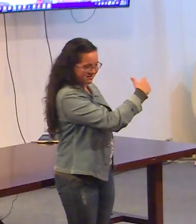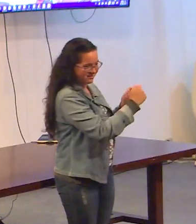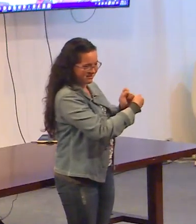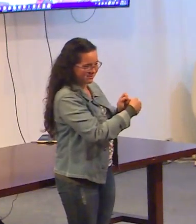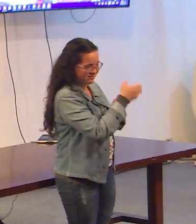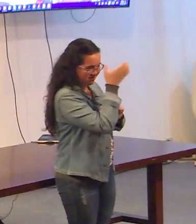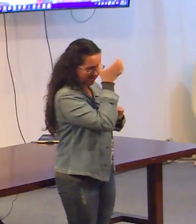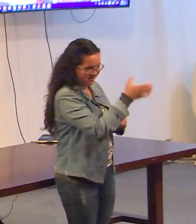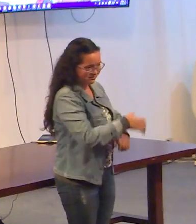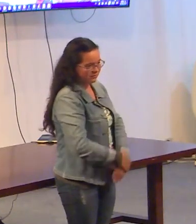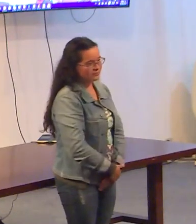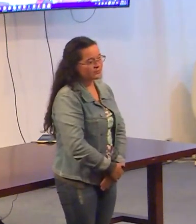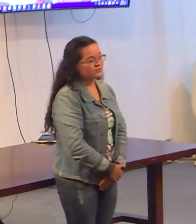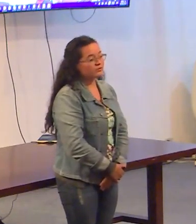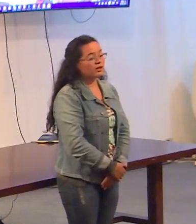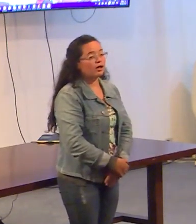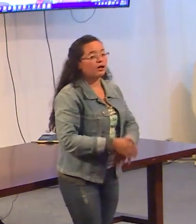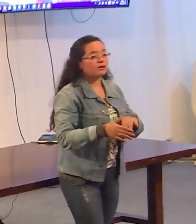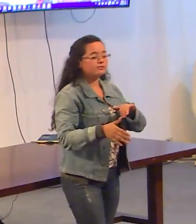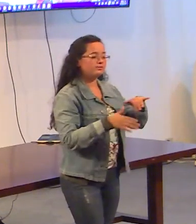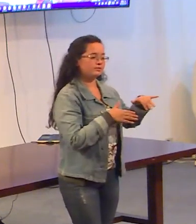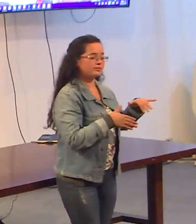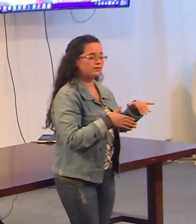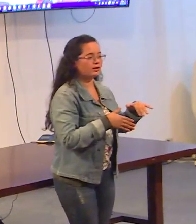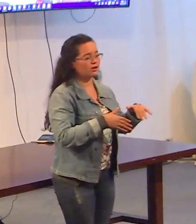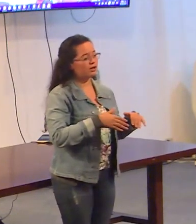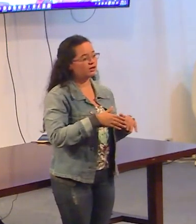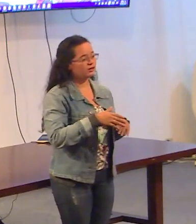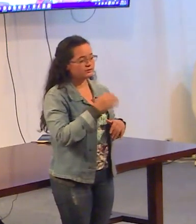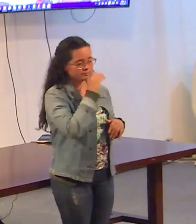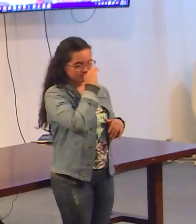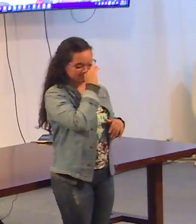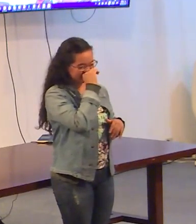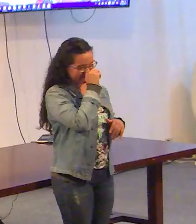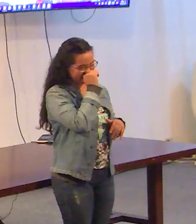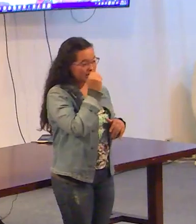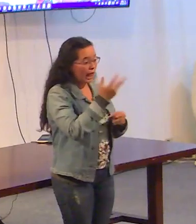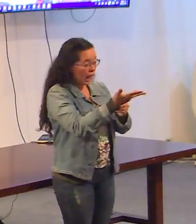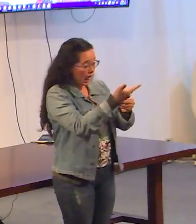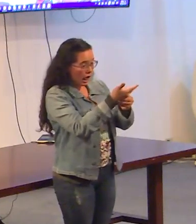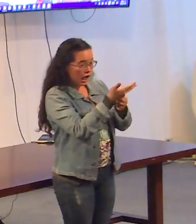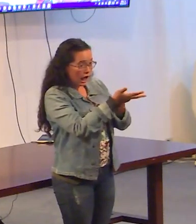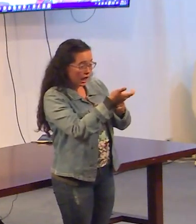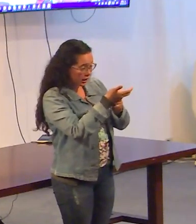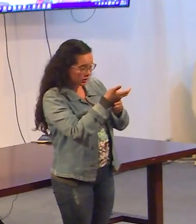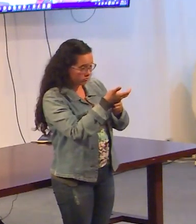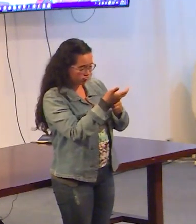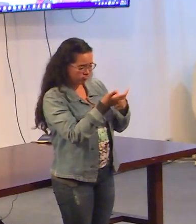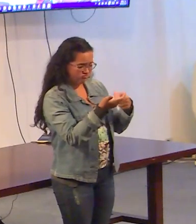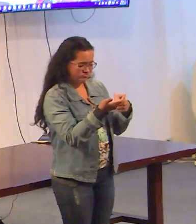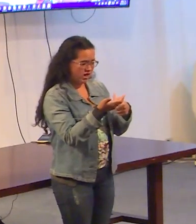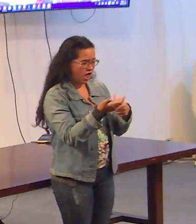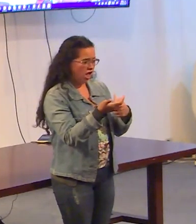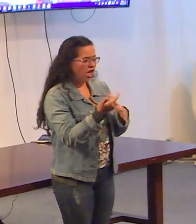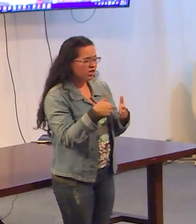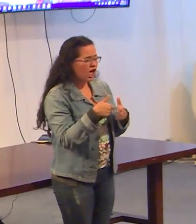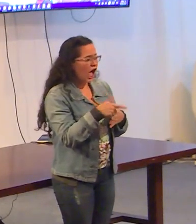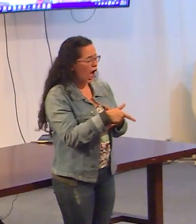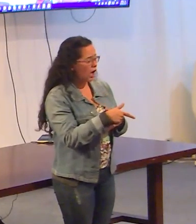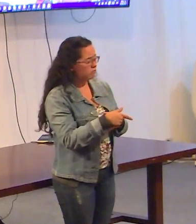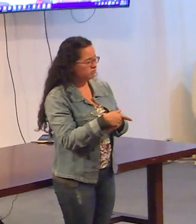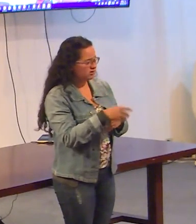participante, cuando se dieron cuenta de que el arte no es solo lo que el maestro impone, sino